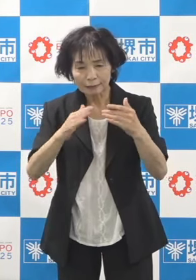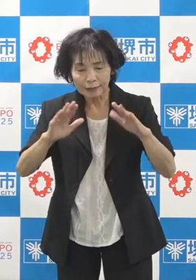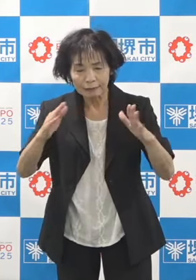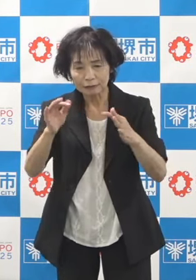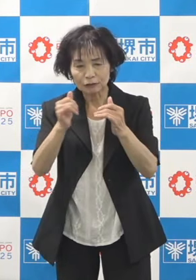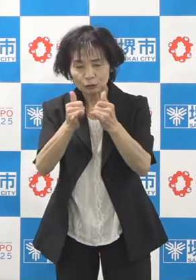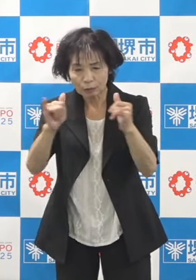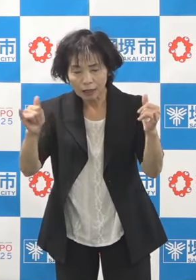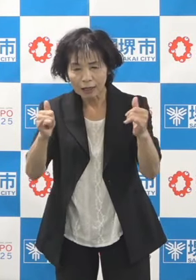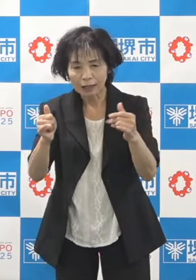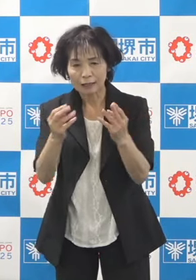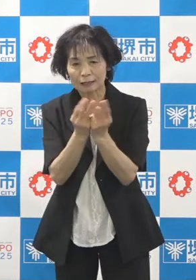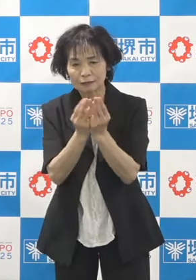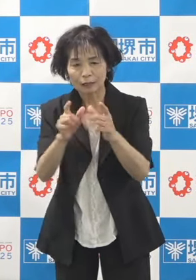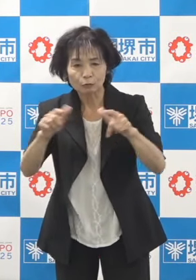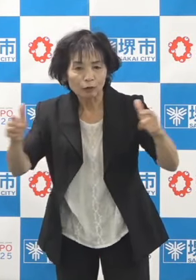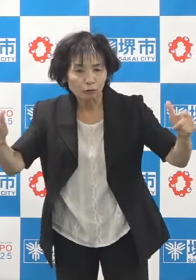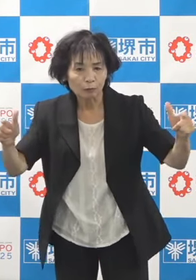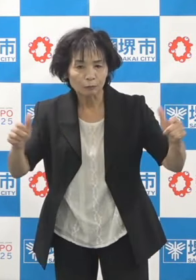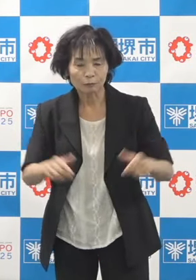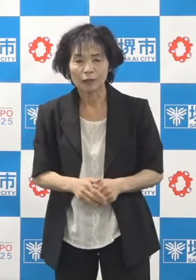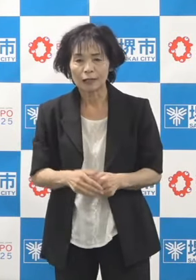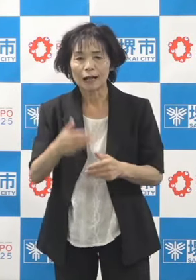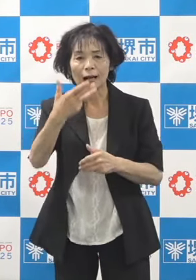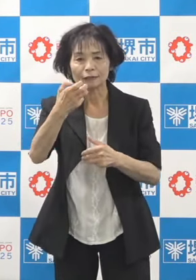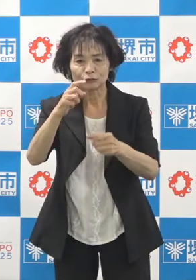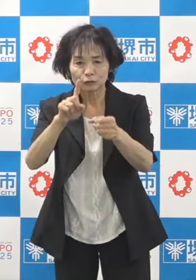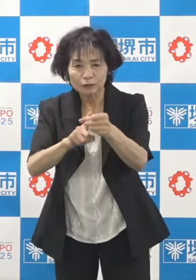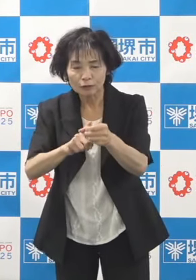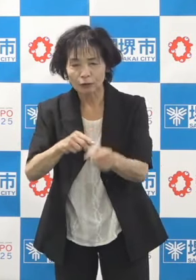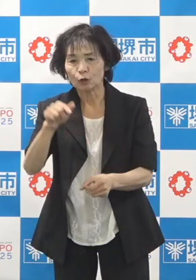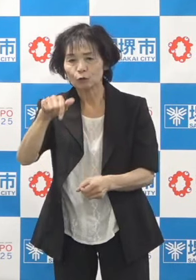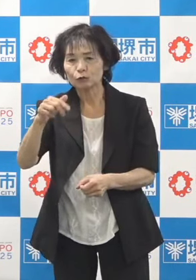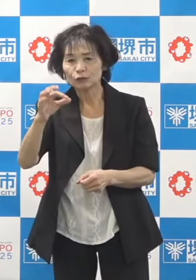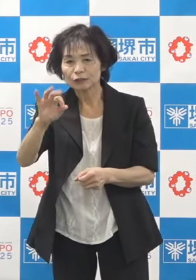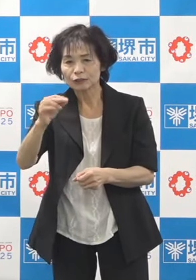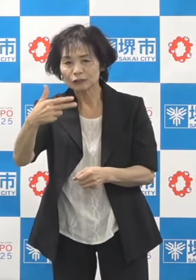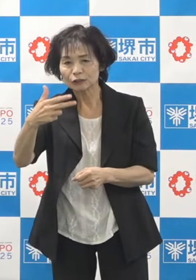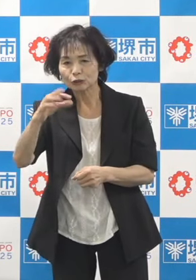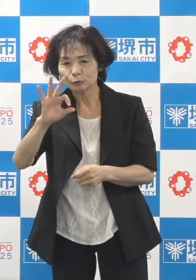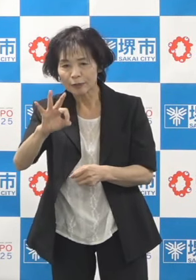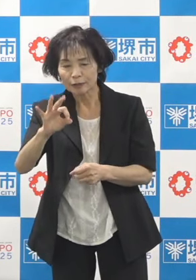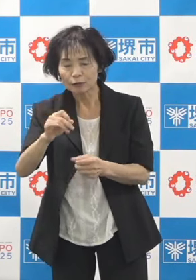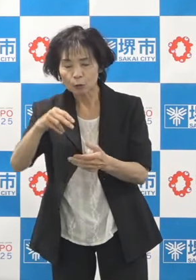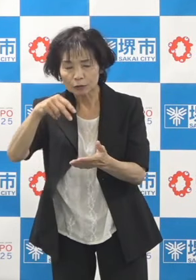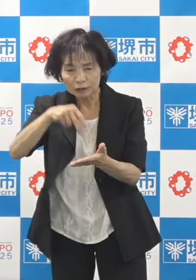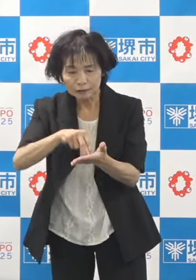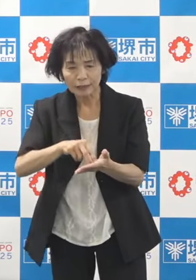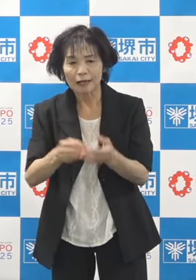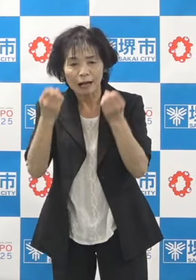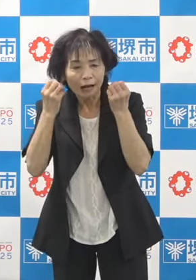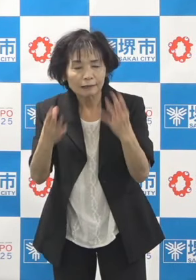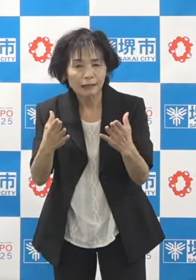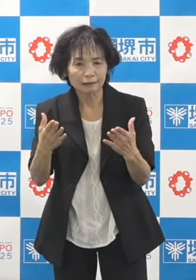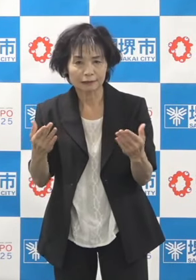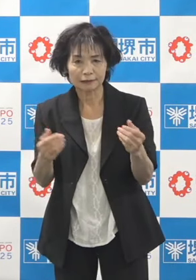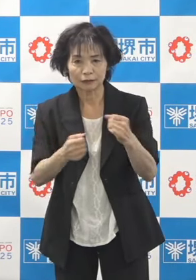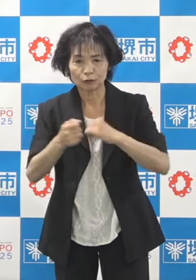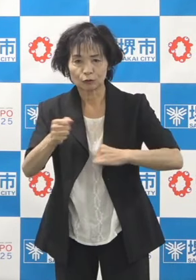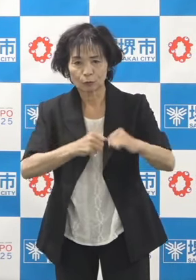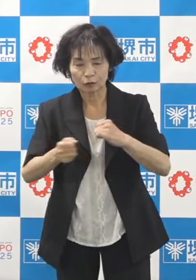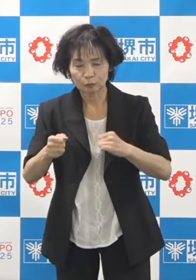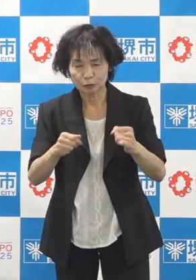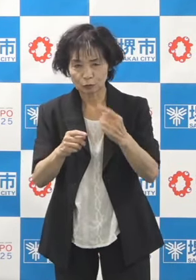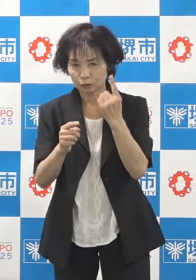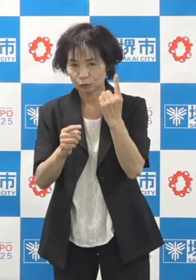この80年という大きな節目を前にですね、今回の一つの事業というのも新しい取り組みの一つではあります